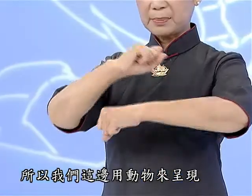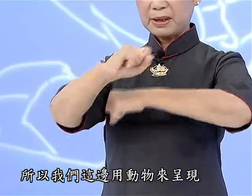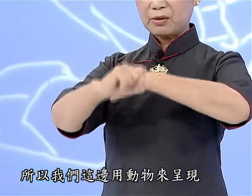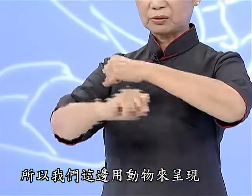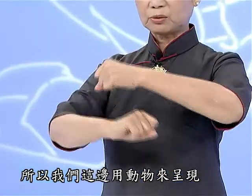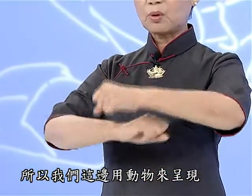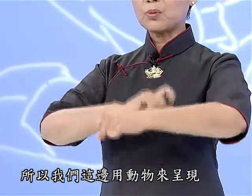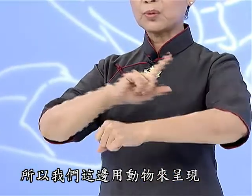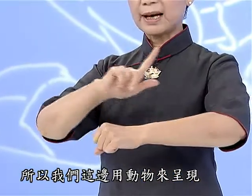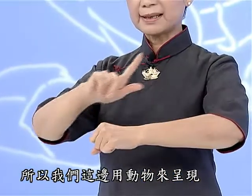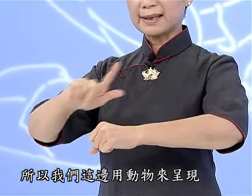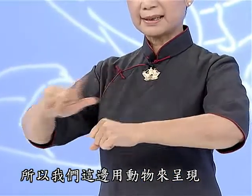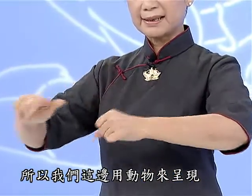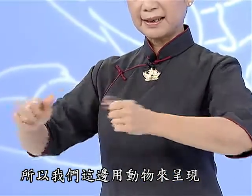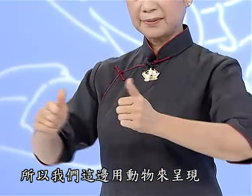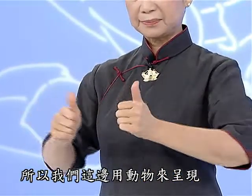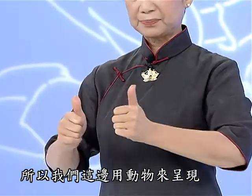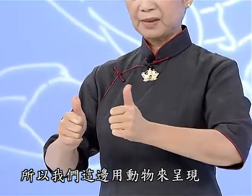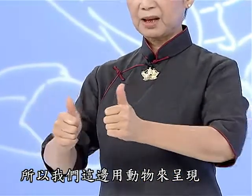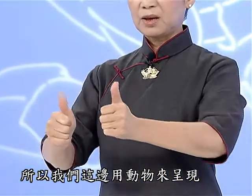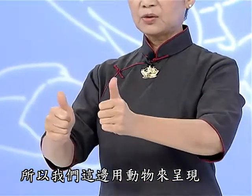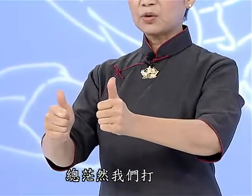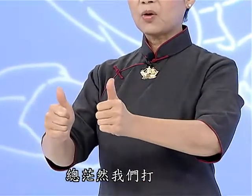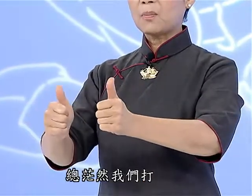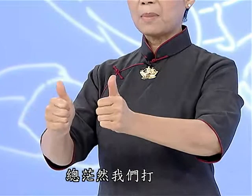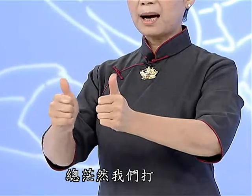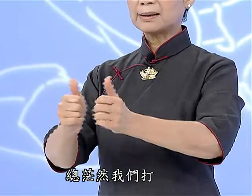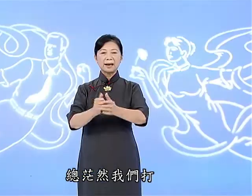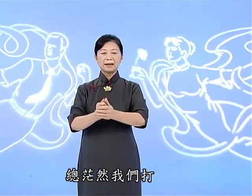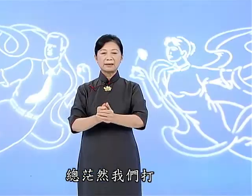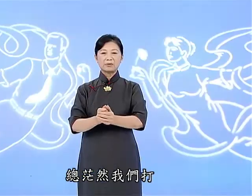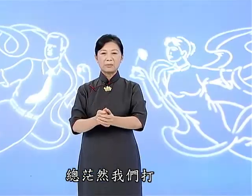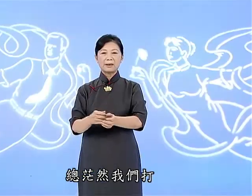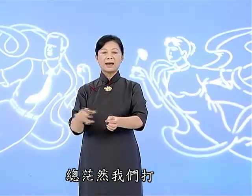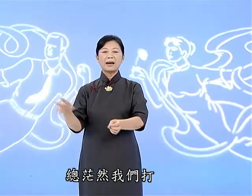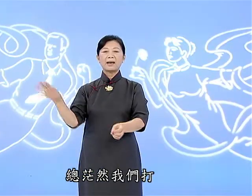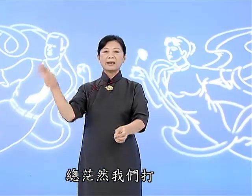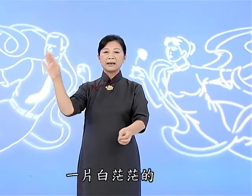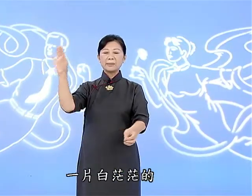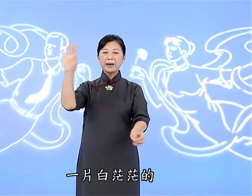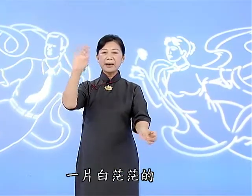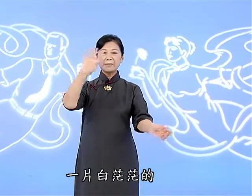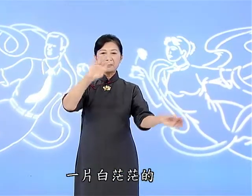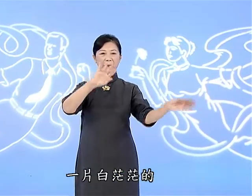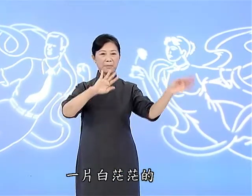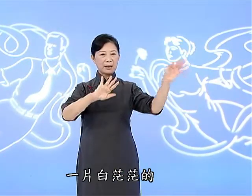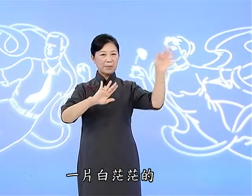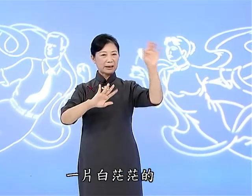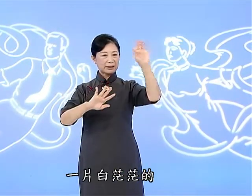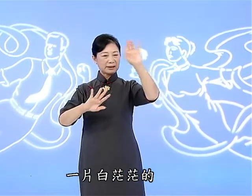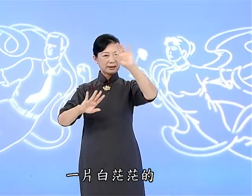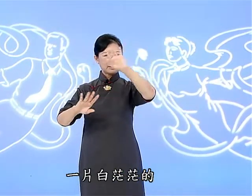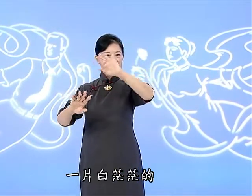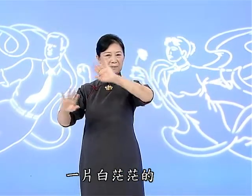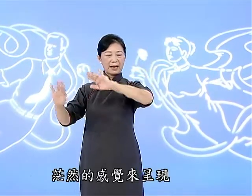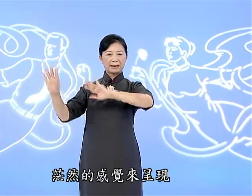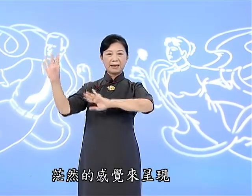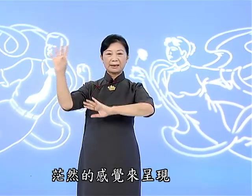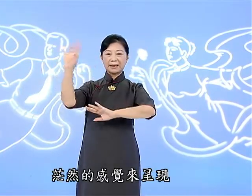用动物来呈现。众茫然我们打一片白茫茫的茫然的感